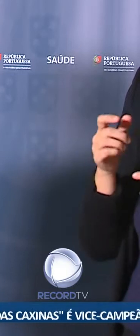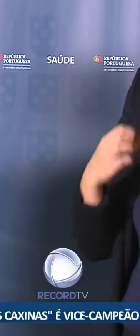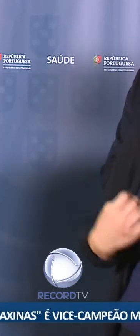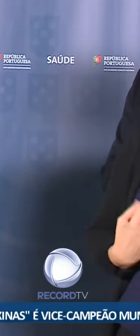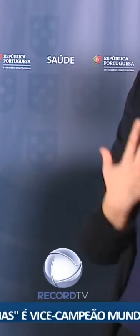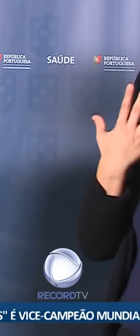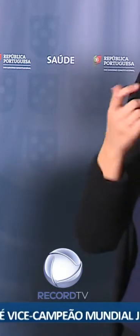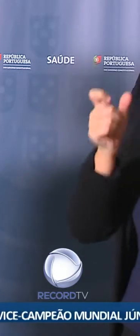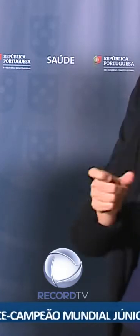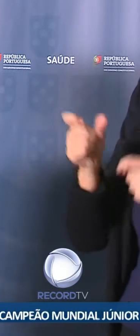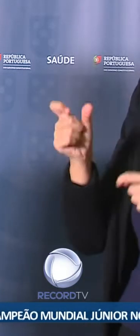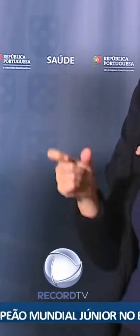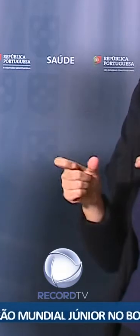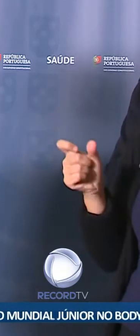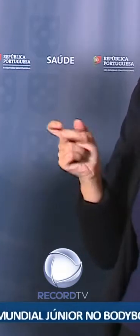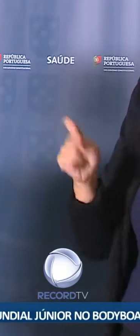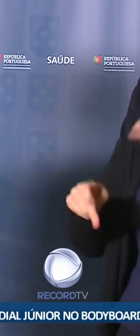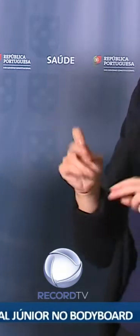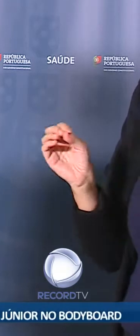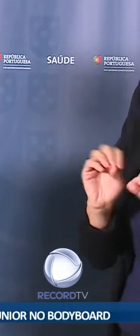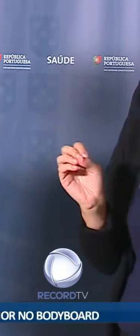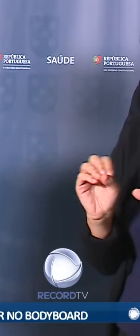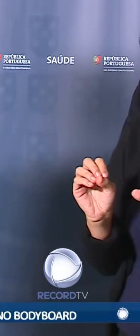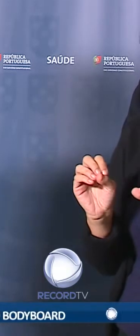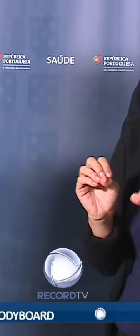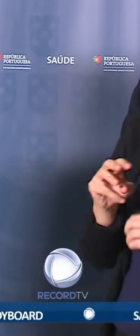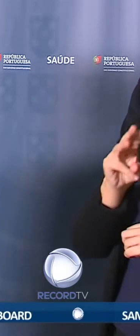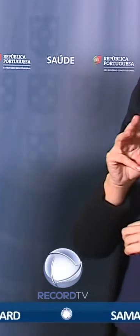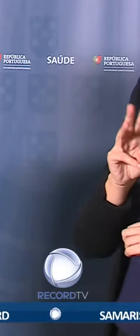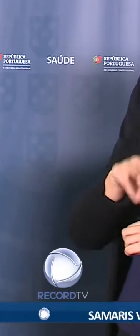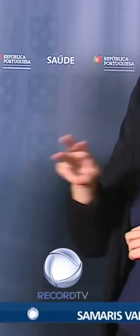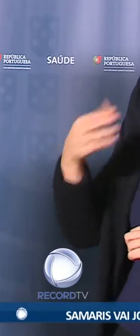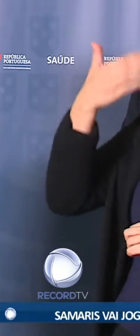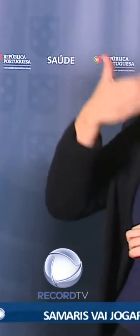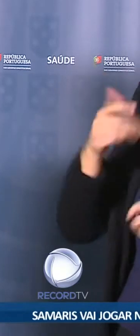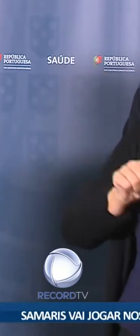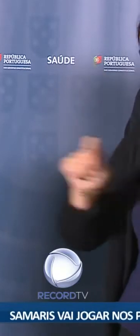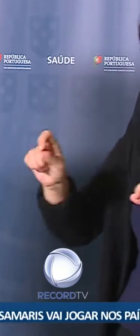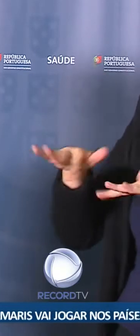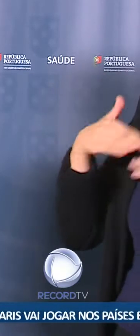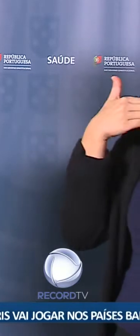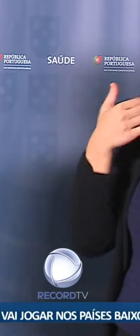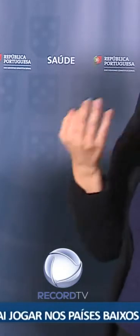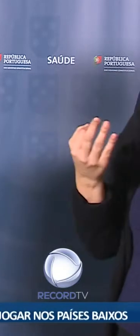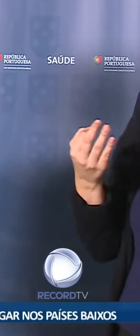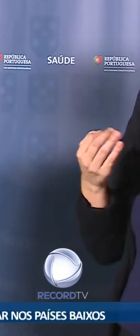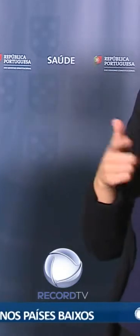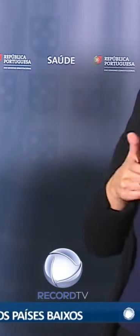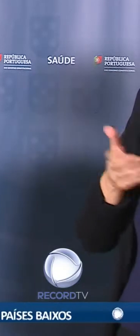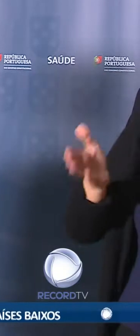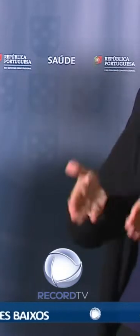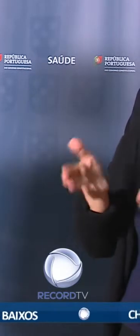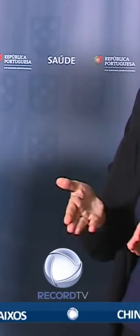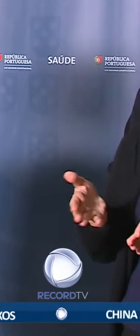casos que não ocorreram, milhares de dias de internamento que não foram